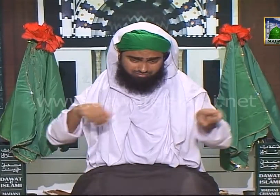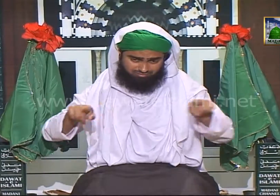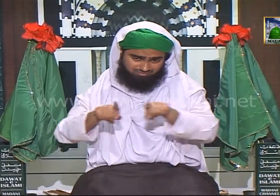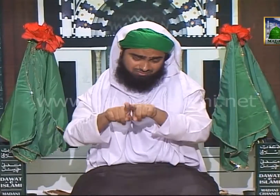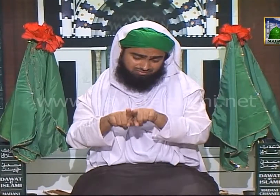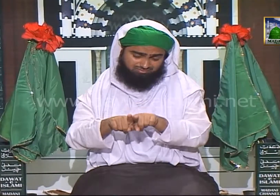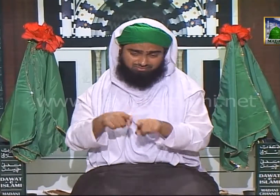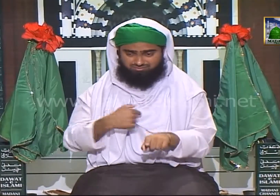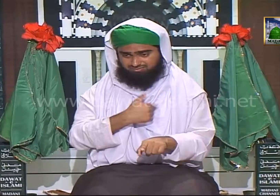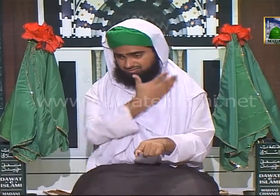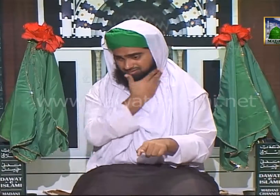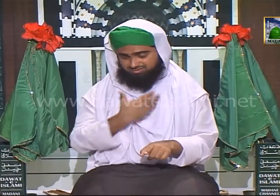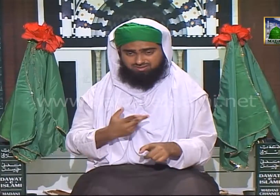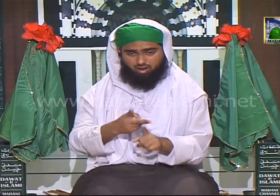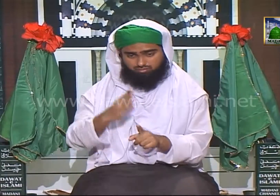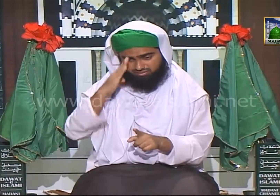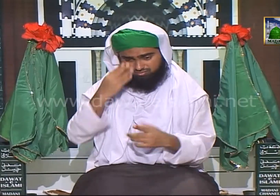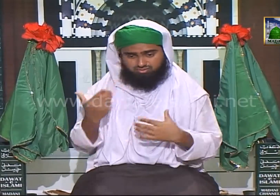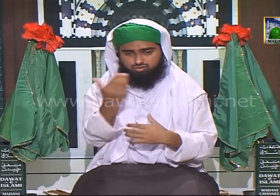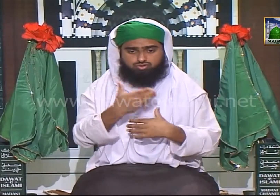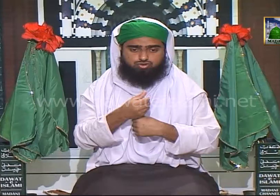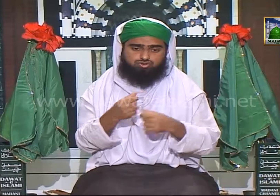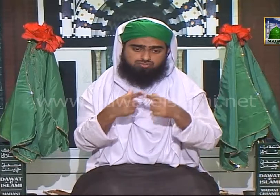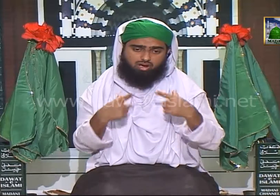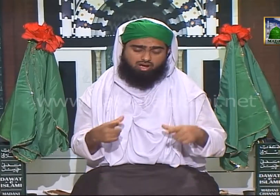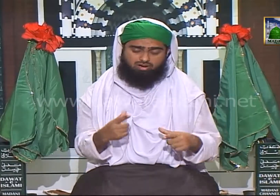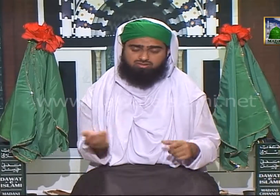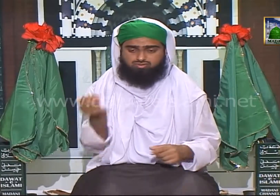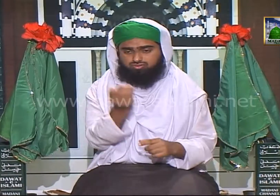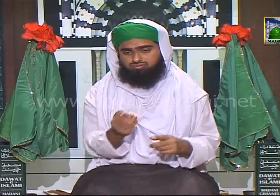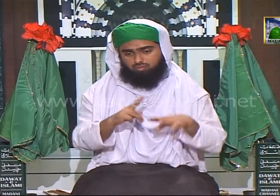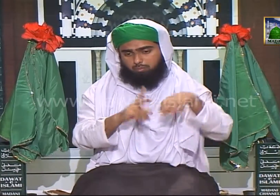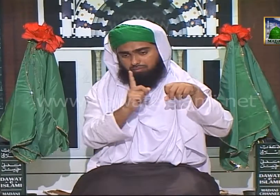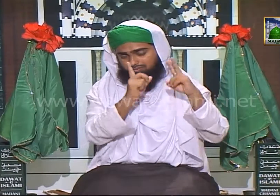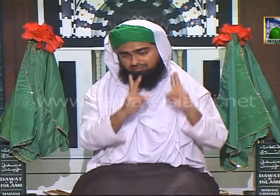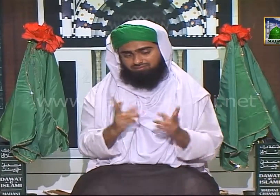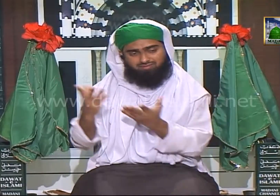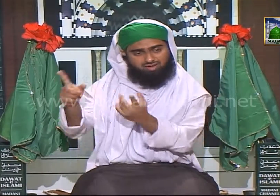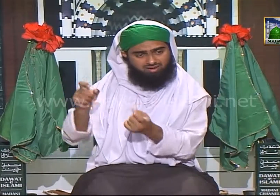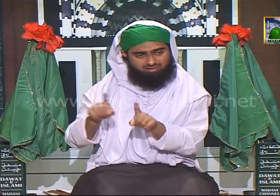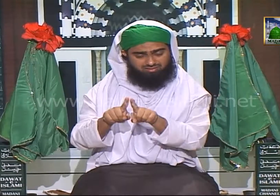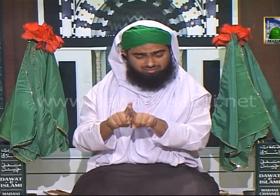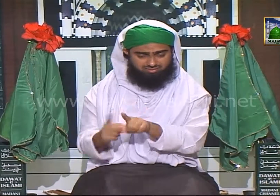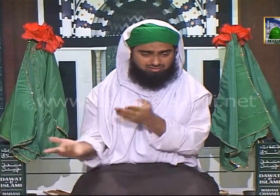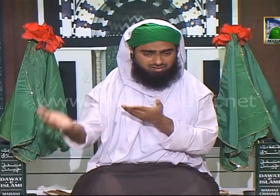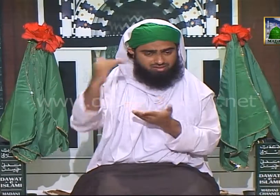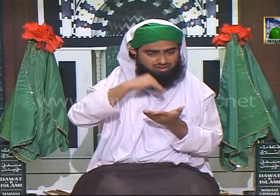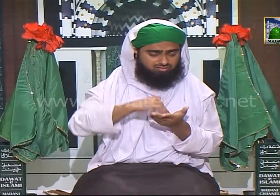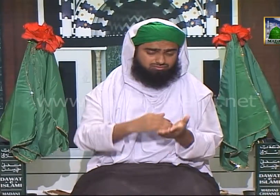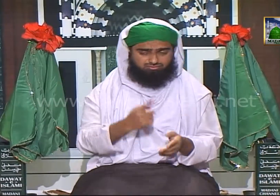اجتماع میں لانا چاہتے ہیں، انشاءاللہ آپ کا یہ رائے گا نہیں جائے گا۔ یہ جو کچھ آپ نے خرچ کیا یقیناً اللہ کی راہ میں خرچ کیا، اور اللہ